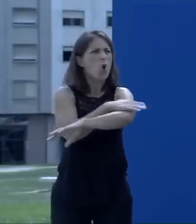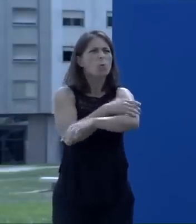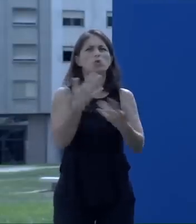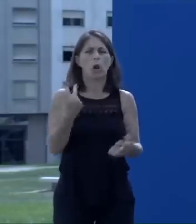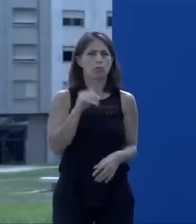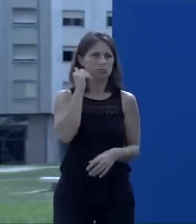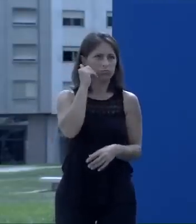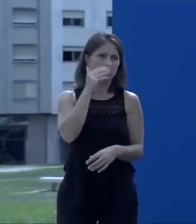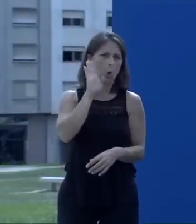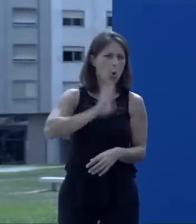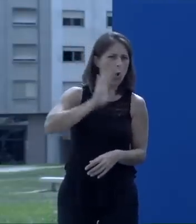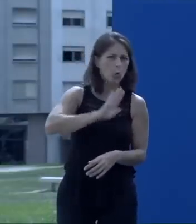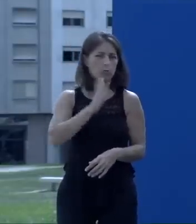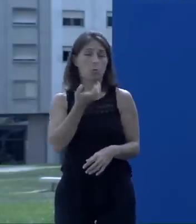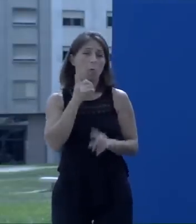era o caso de